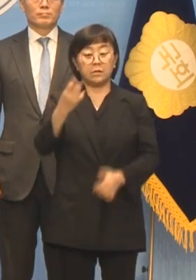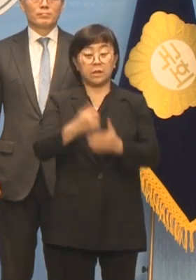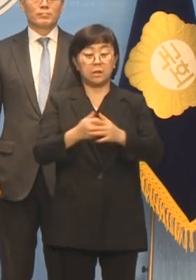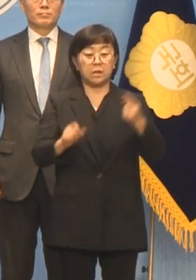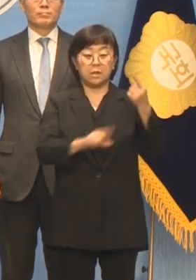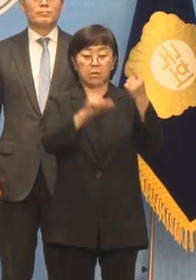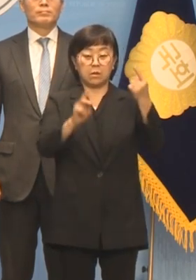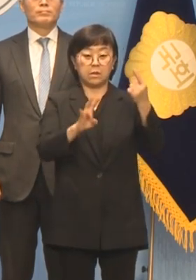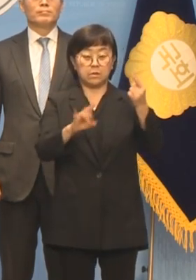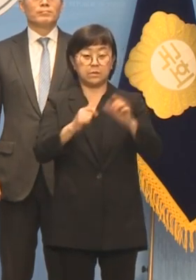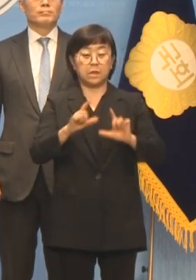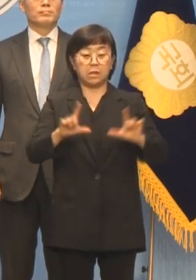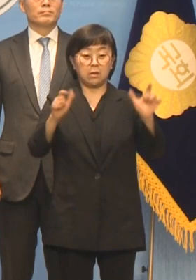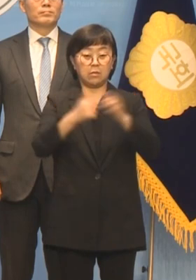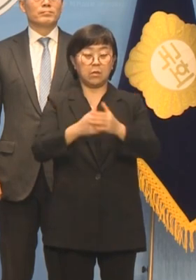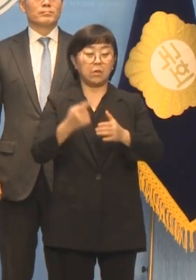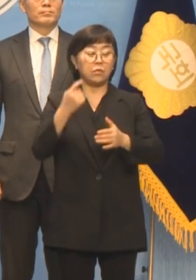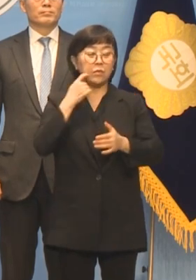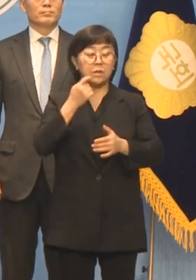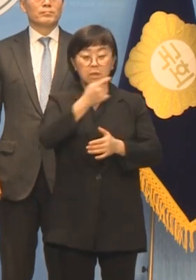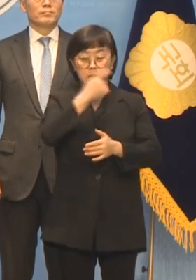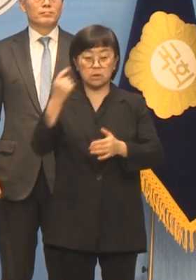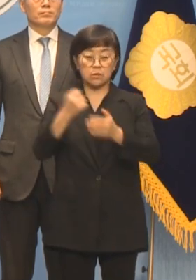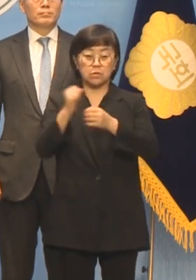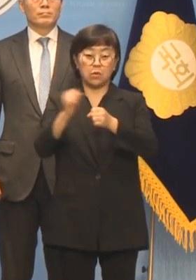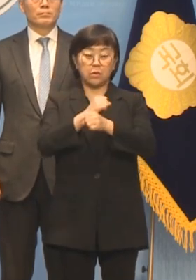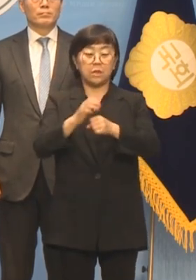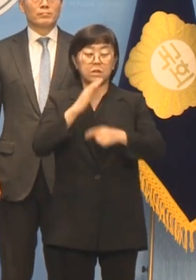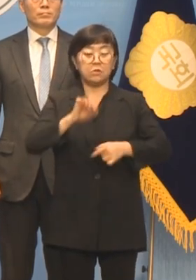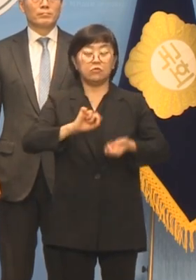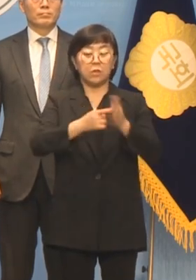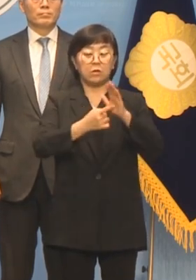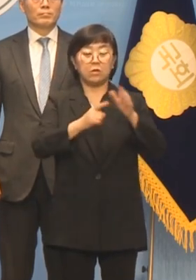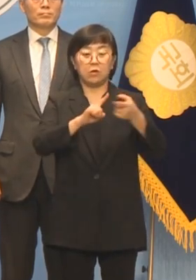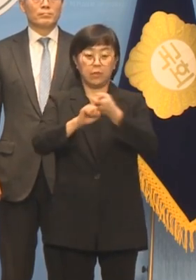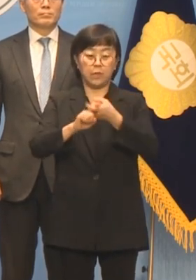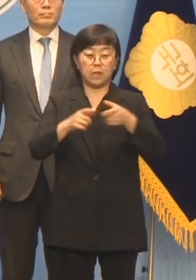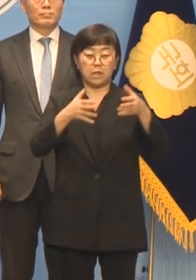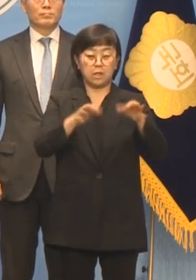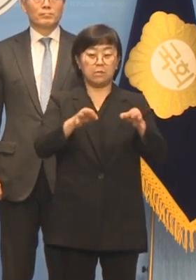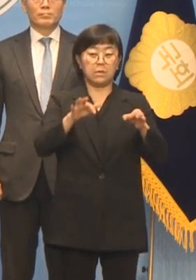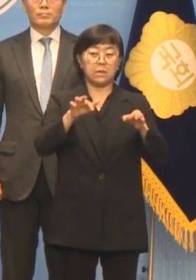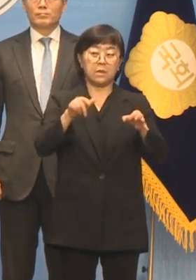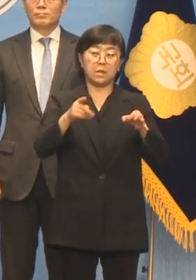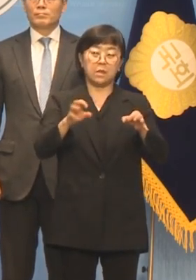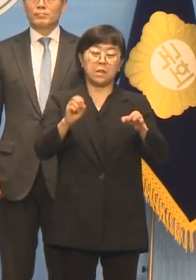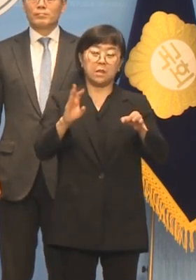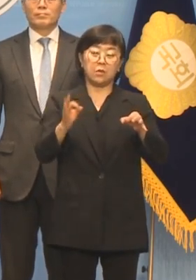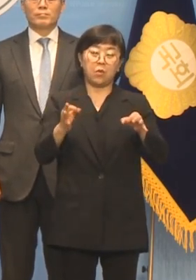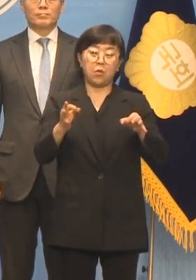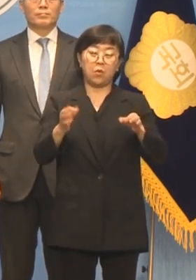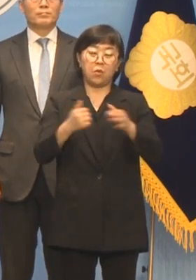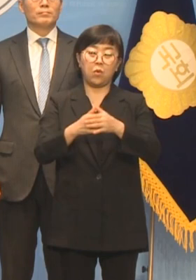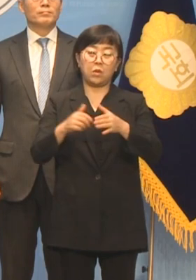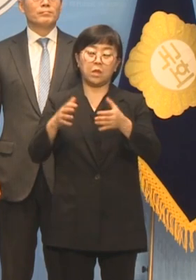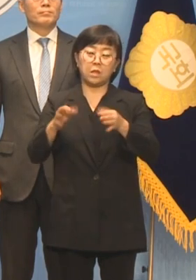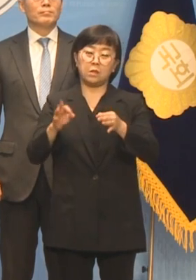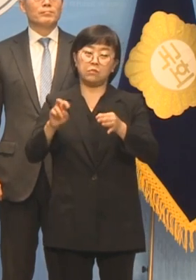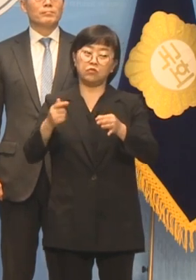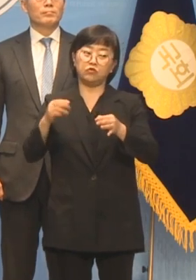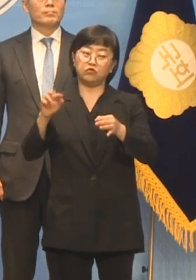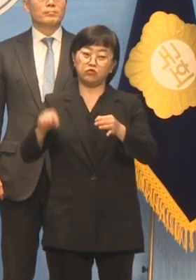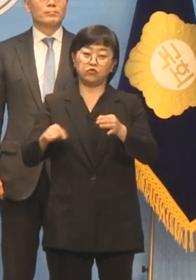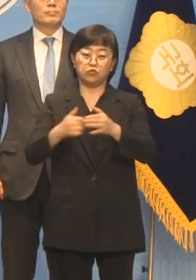1월 24일 위증조작 진실규명 국민연대 김기영, 김기표, 김문수,